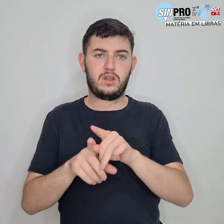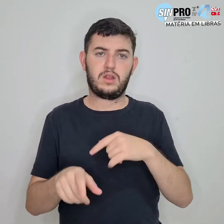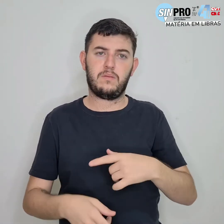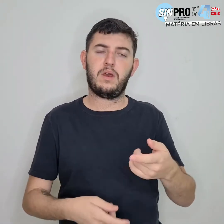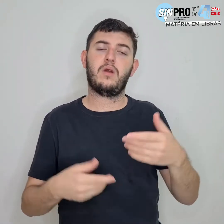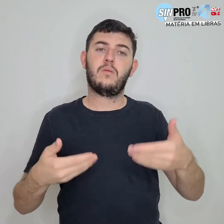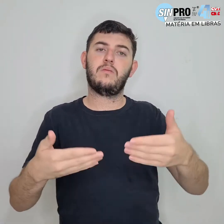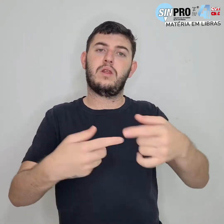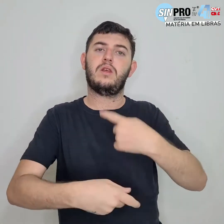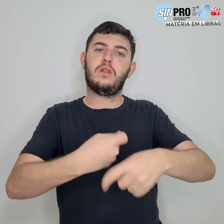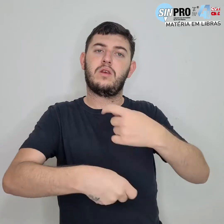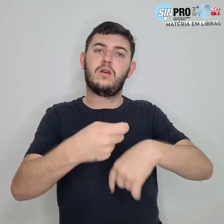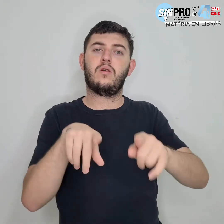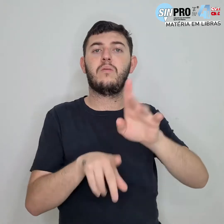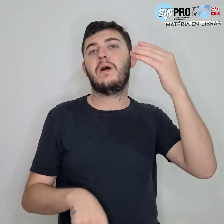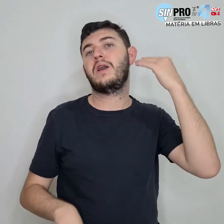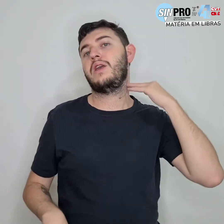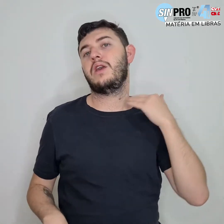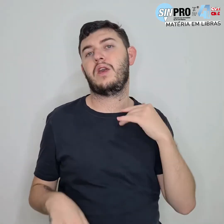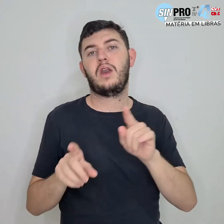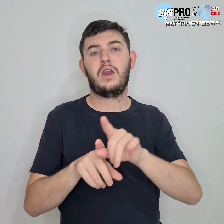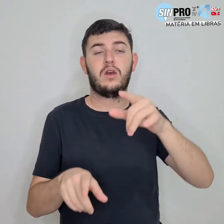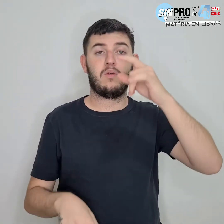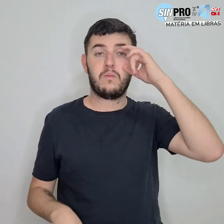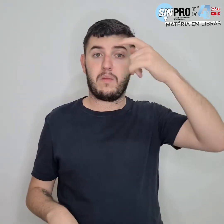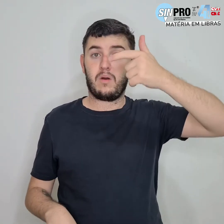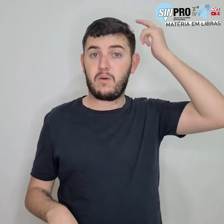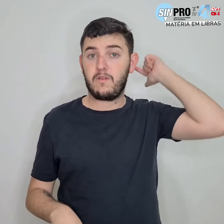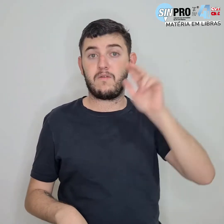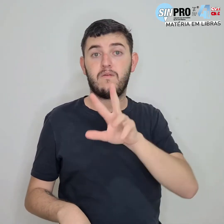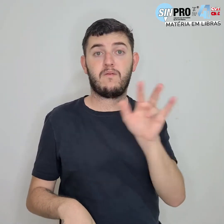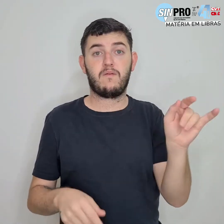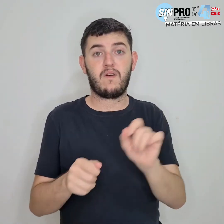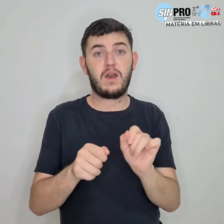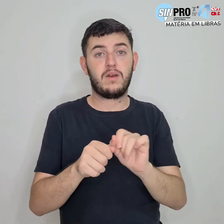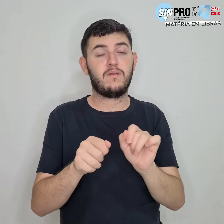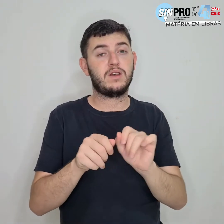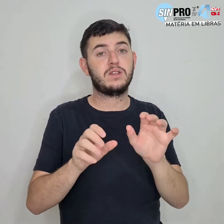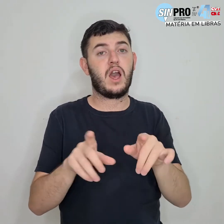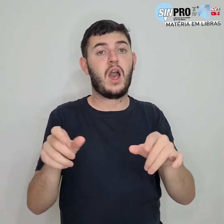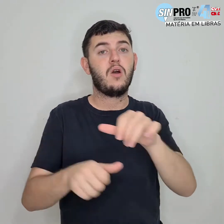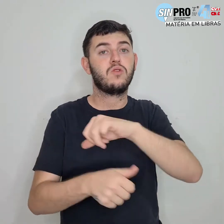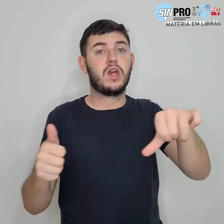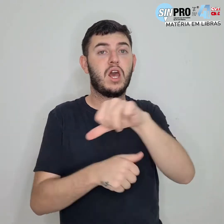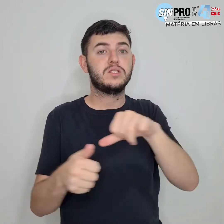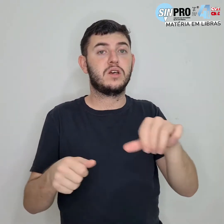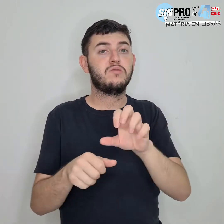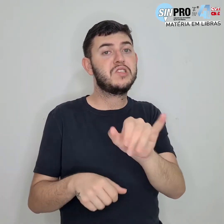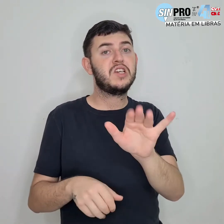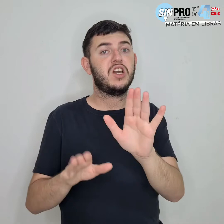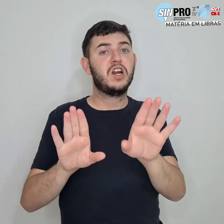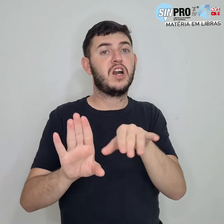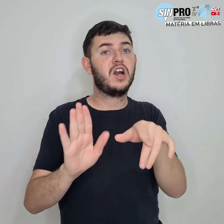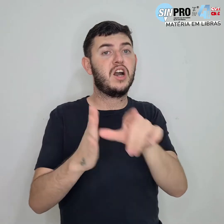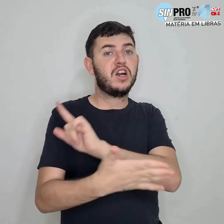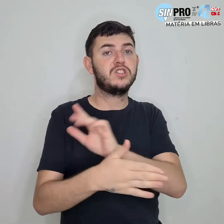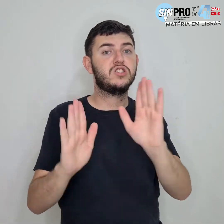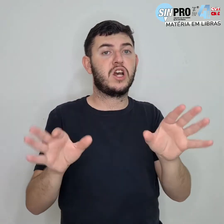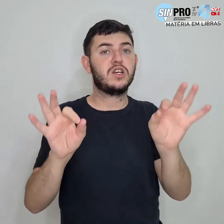o banqueiro Paulo Guedes, querem mexer no que já está correto? E por que a imprensa que apoia a reforma tem amedrontado o povo com